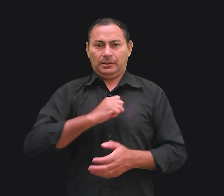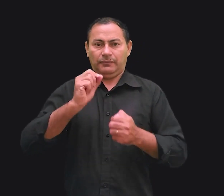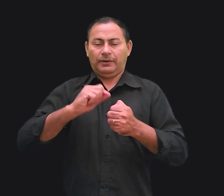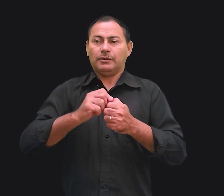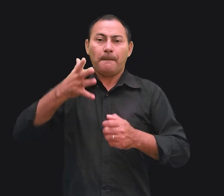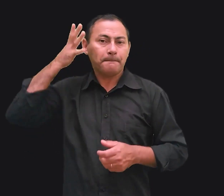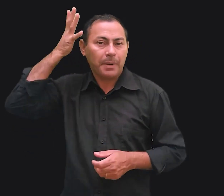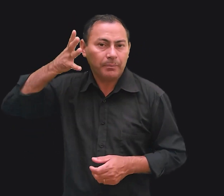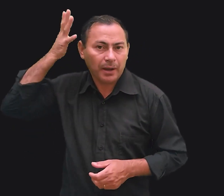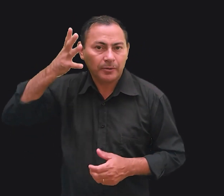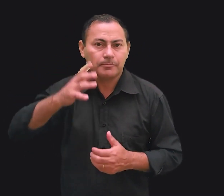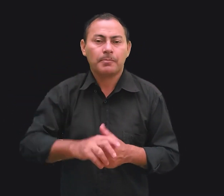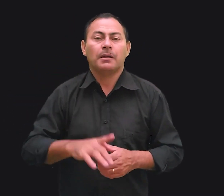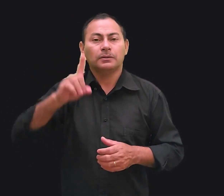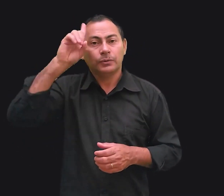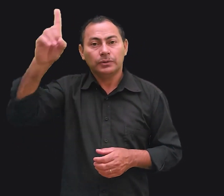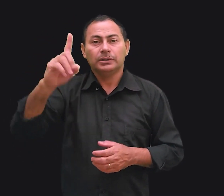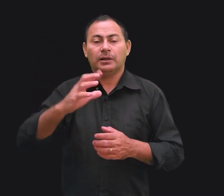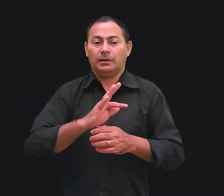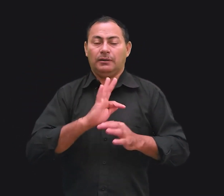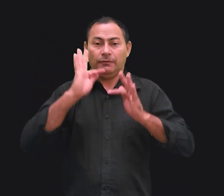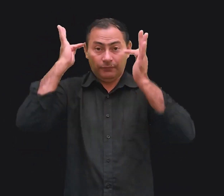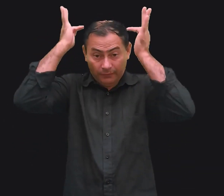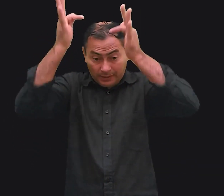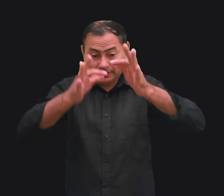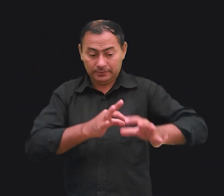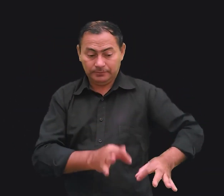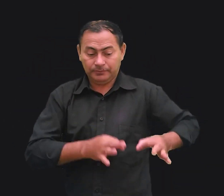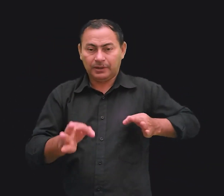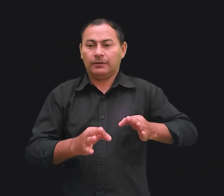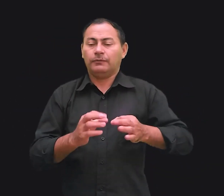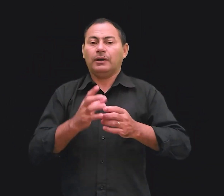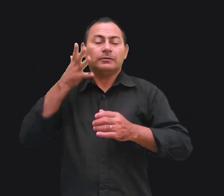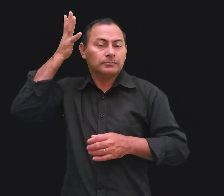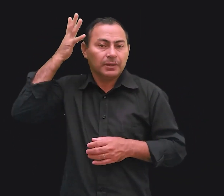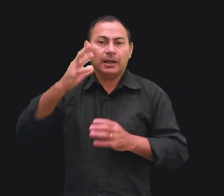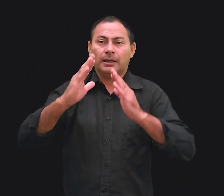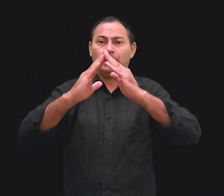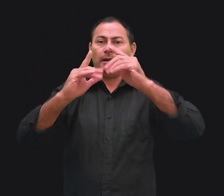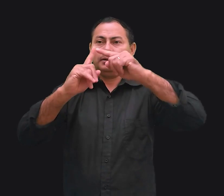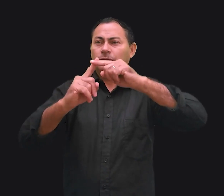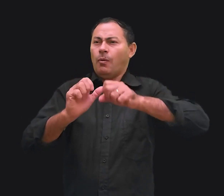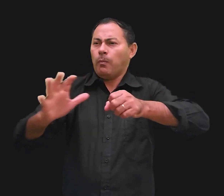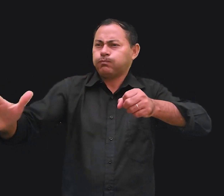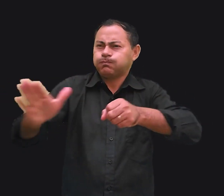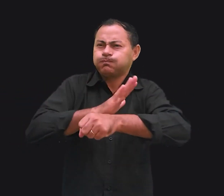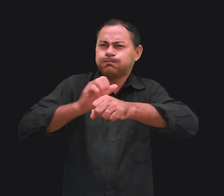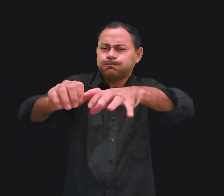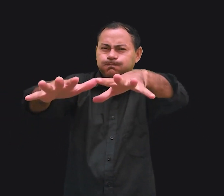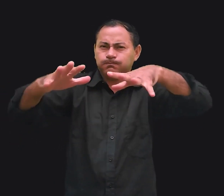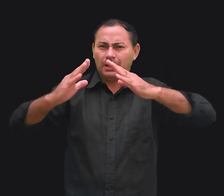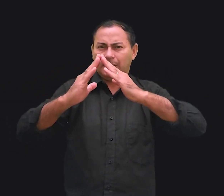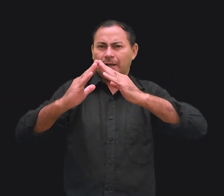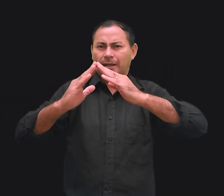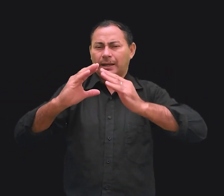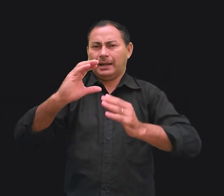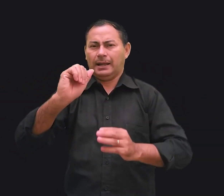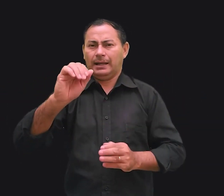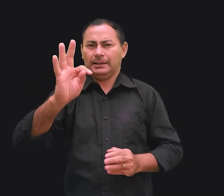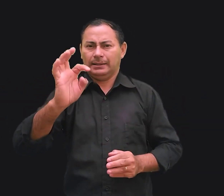deveria fazer um sermão. No dia em que Francisco de Assis foi pregar, a catedral estava lotada. Antes de